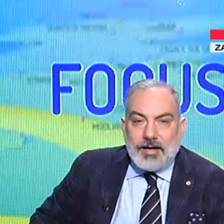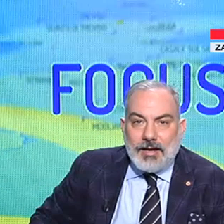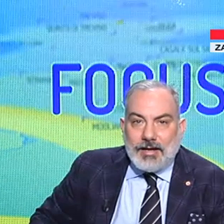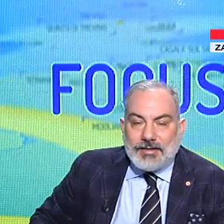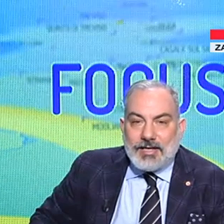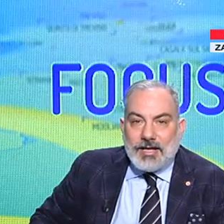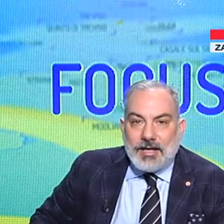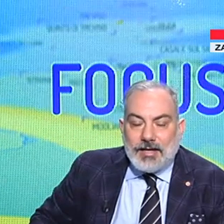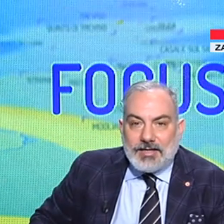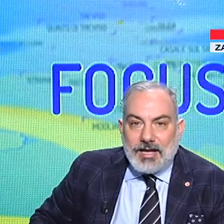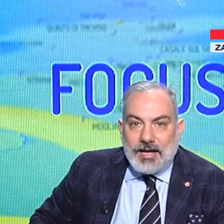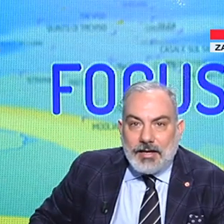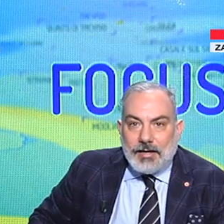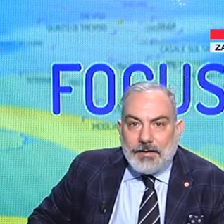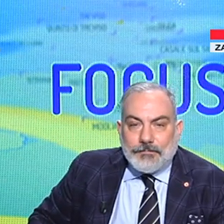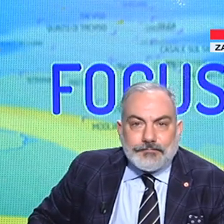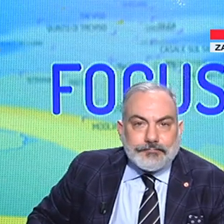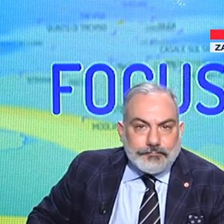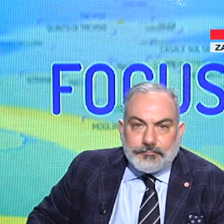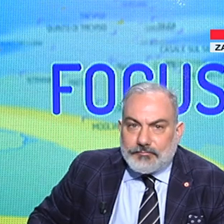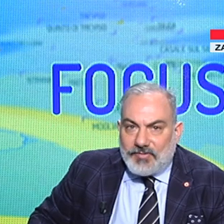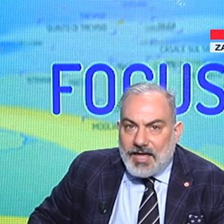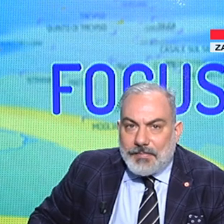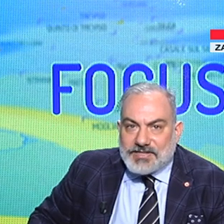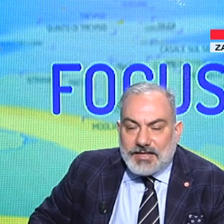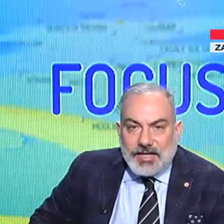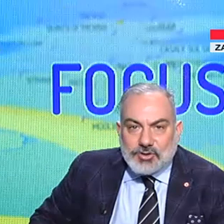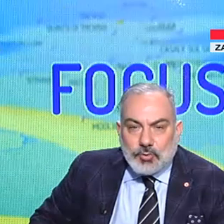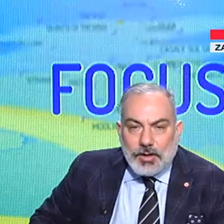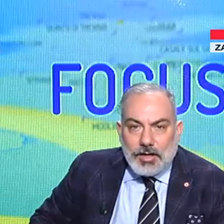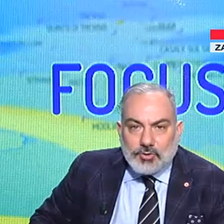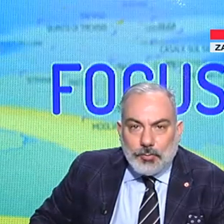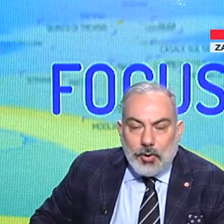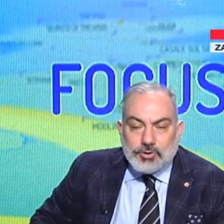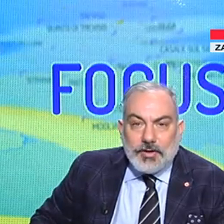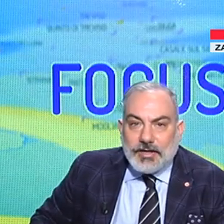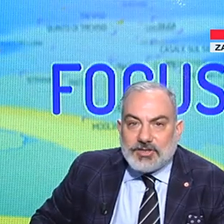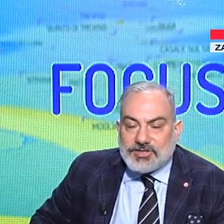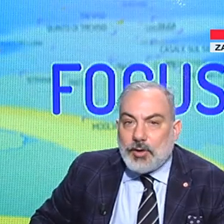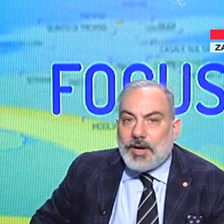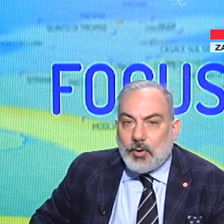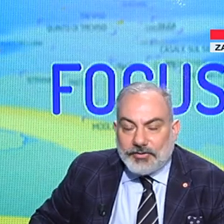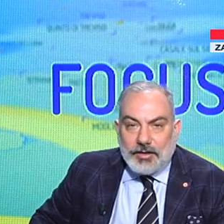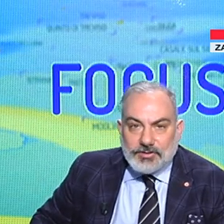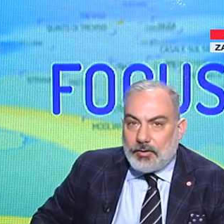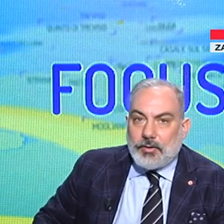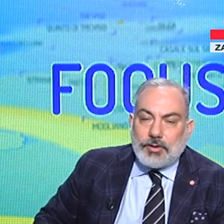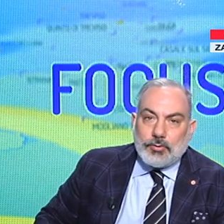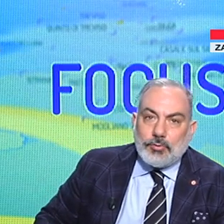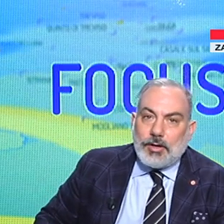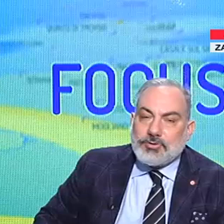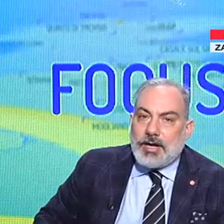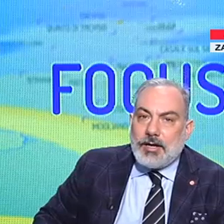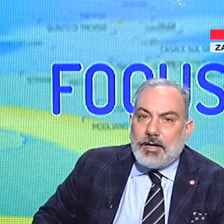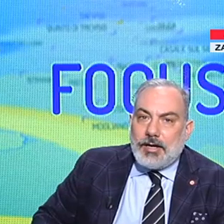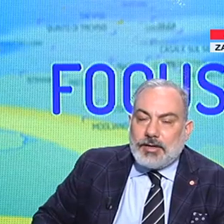Ferrarini di Thiene era presente sul posto e ci stanno raccontando